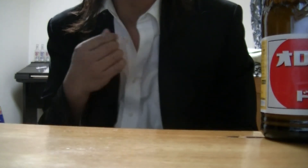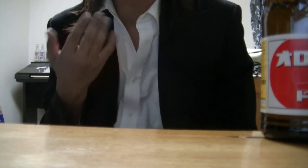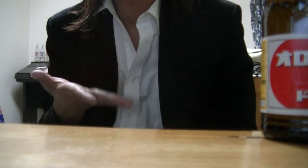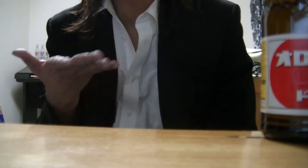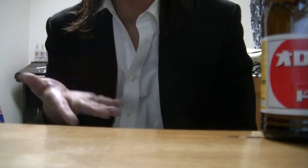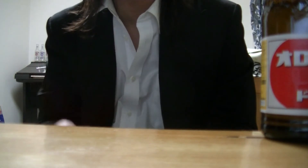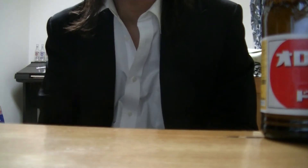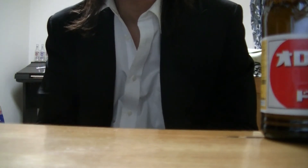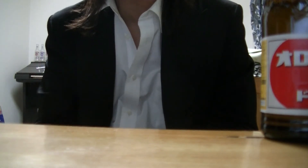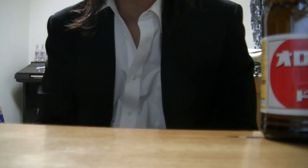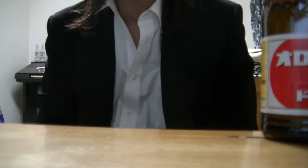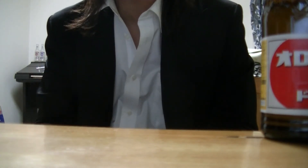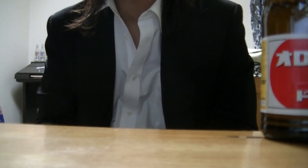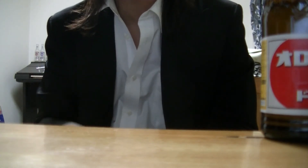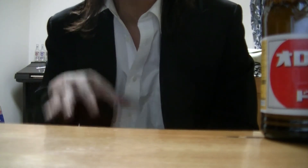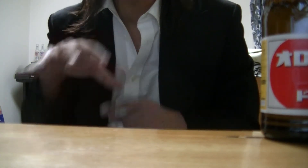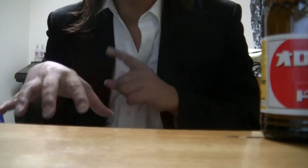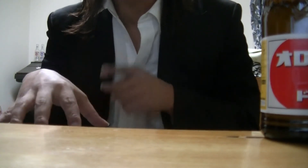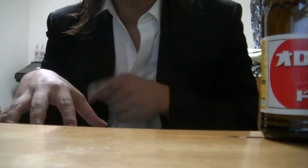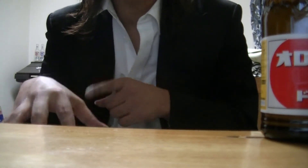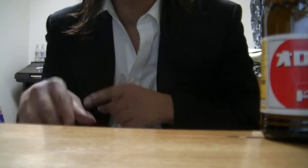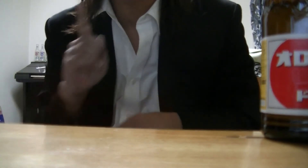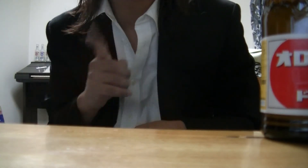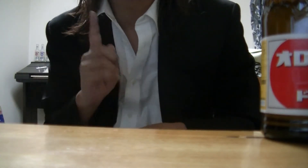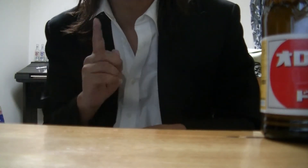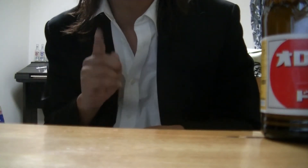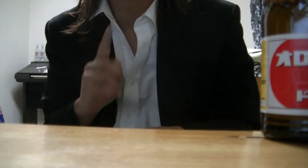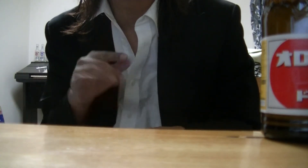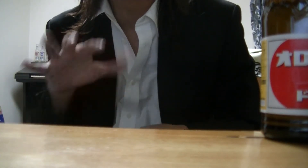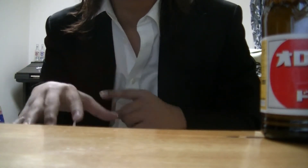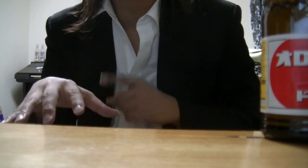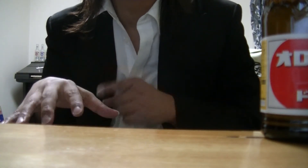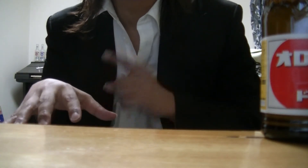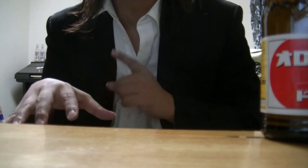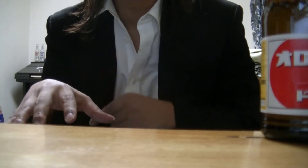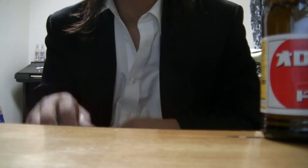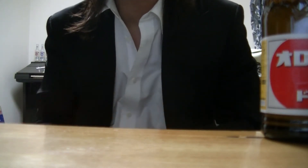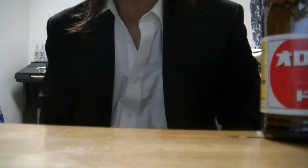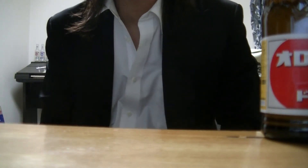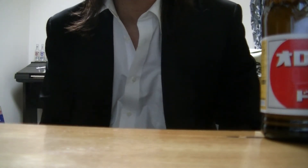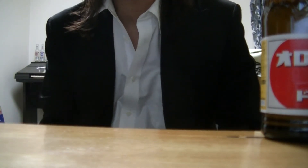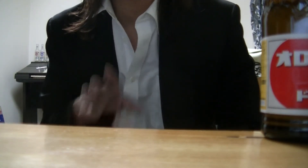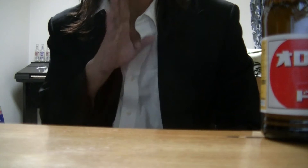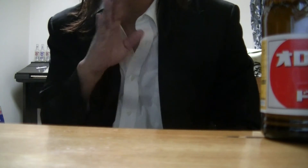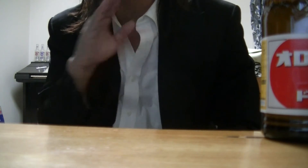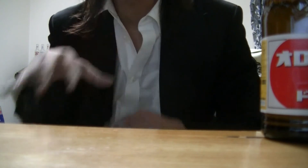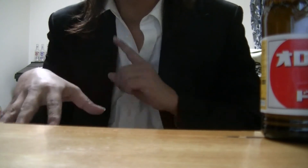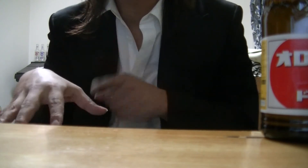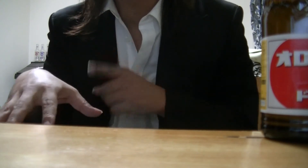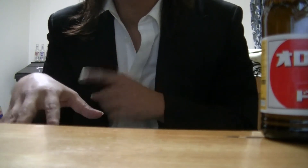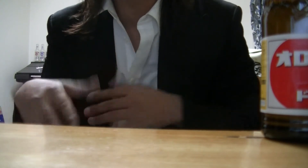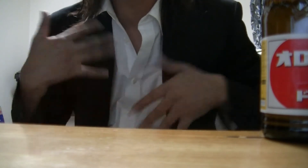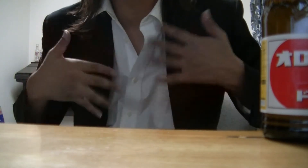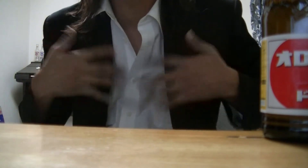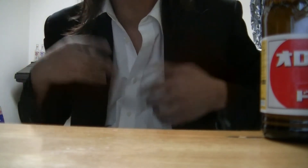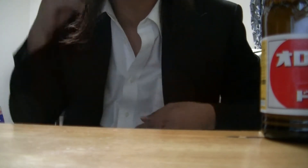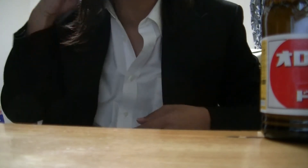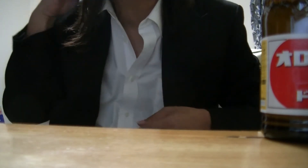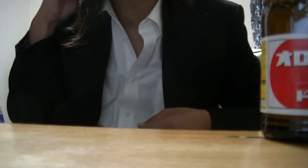局生々しい本がいいんですよ、うん、現場感のある本で、僕が最初に読んで、ああこれ本当に生々しくて面白いなと思って感動した本は、